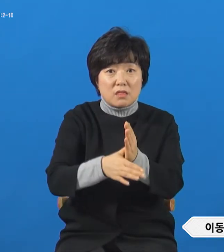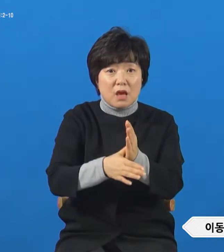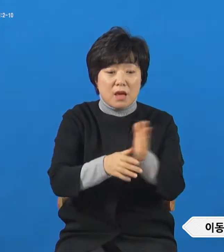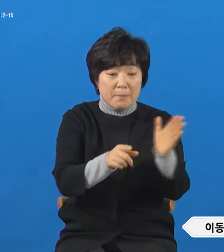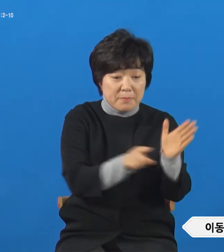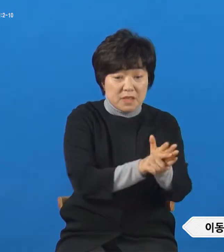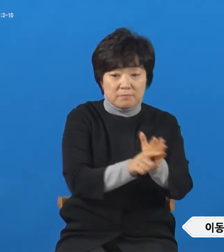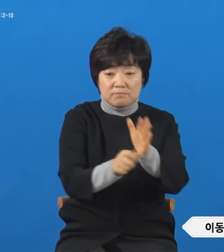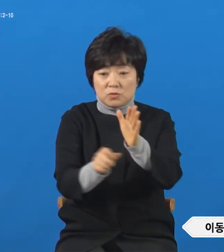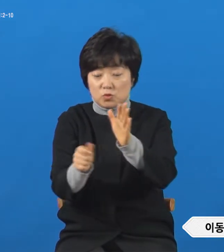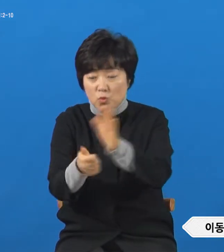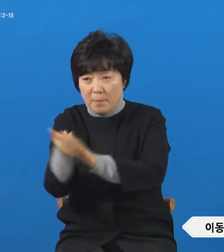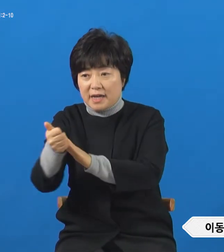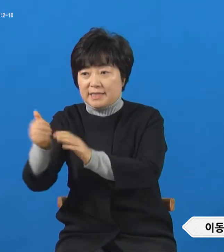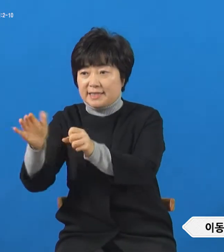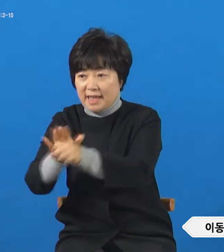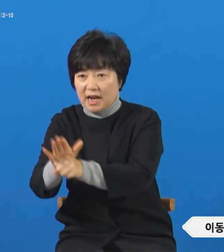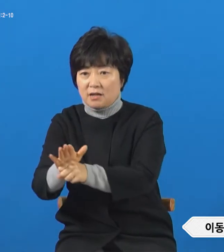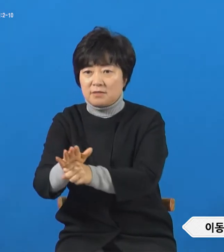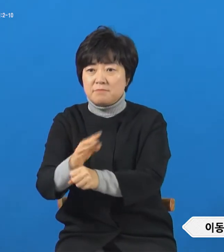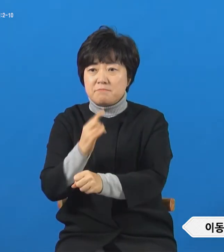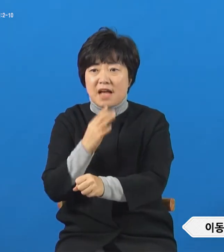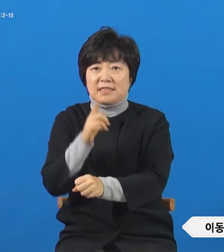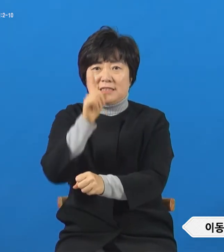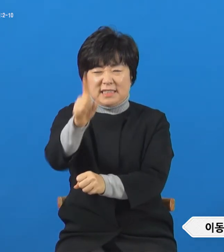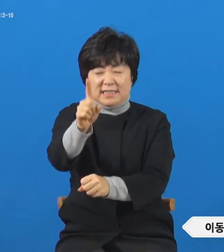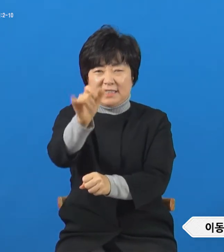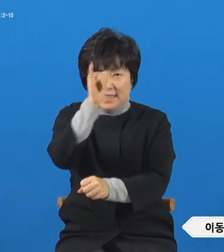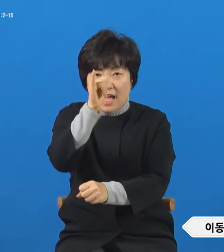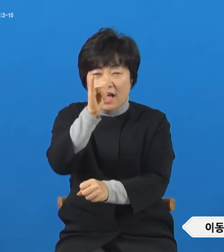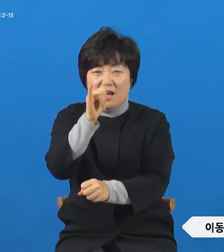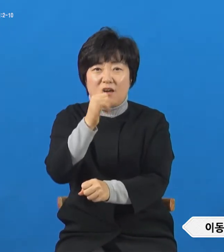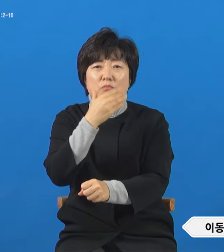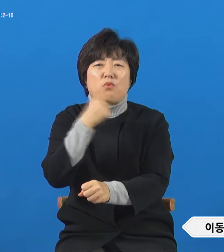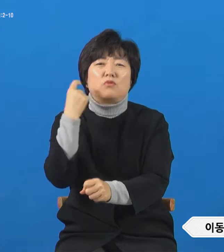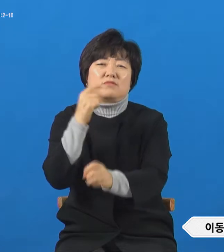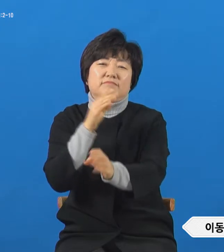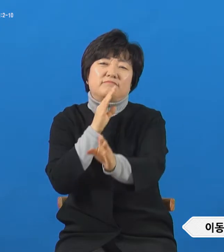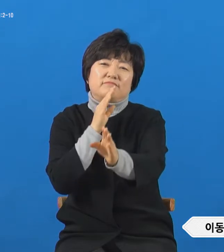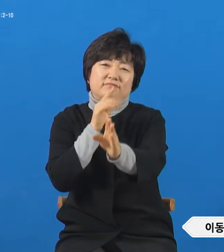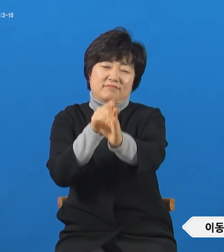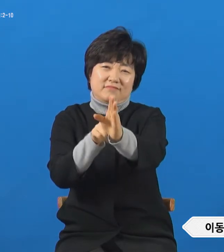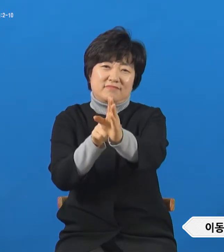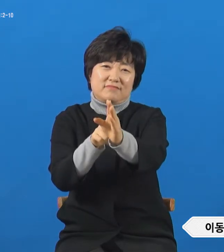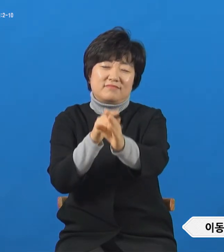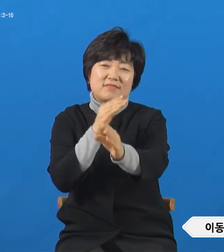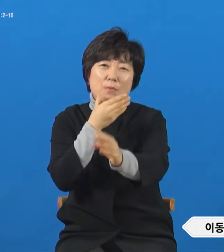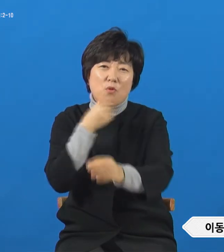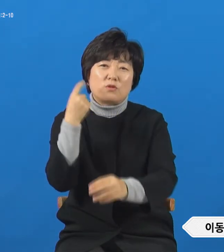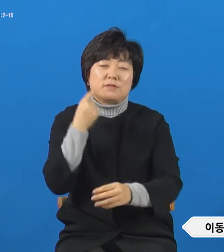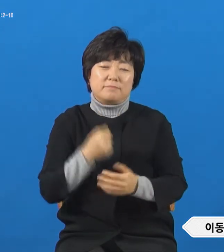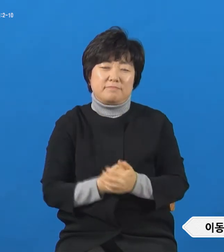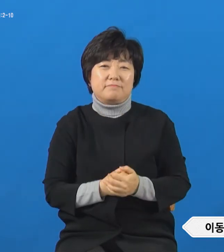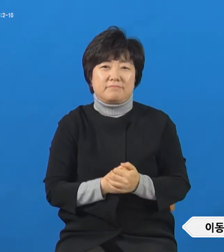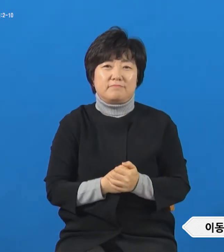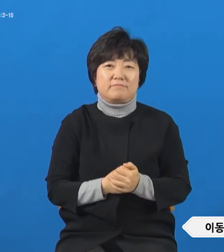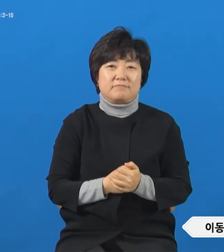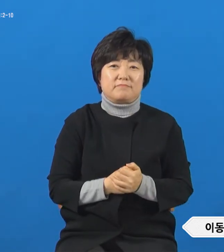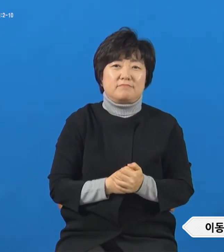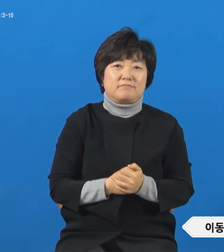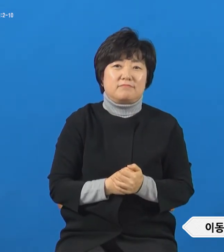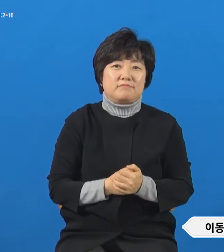우리가 믿음과 소망으로 살 수가 있다. 이것이 복음이 아니겠습니까? 이것이 끝뉴스가